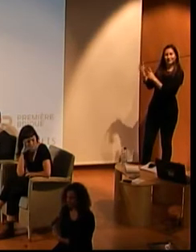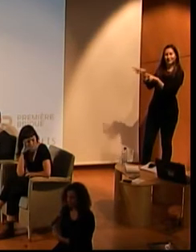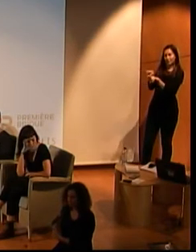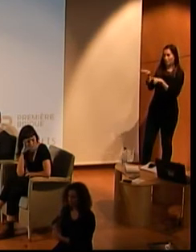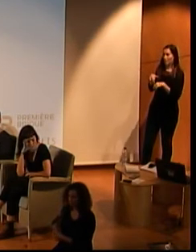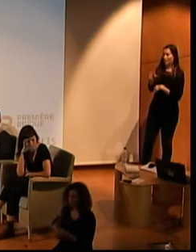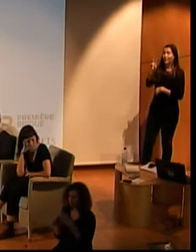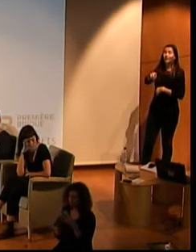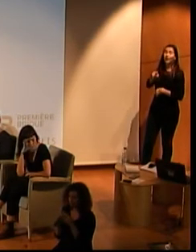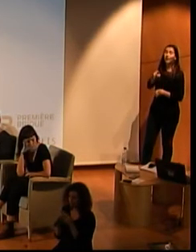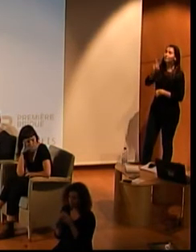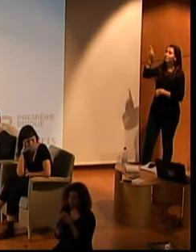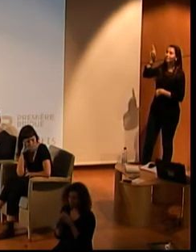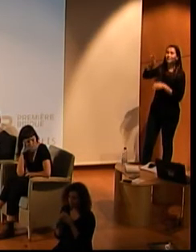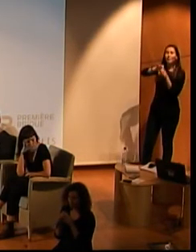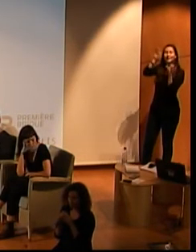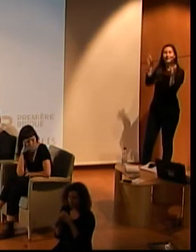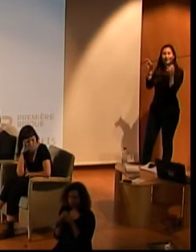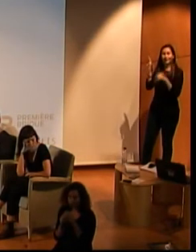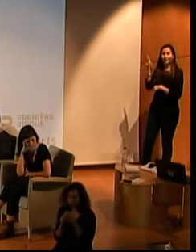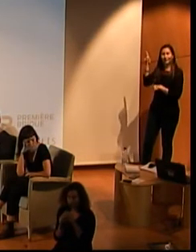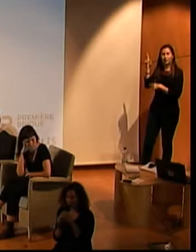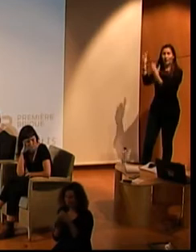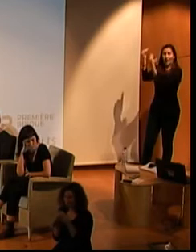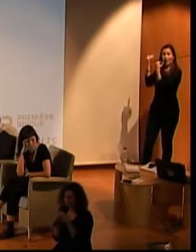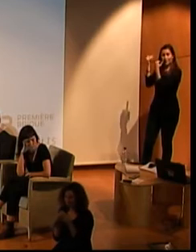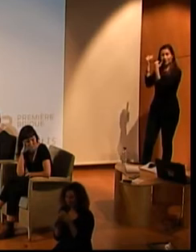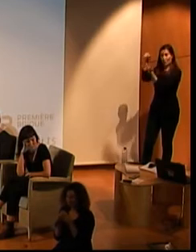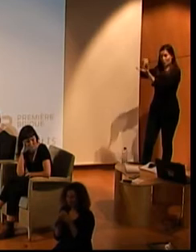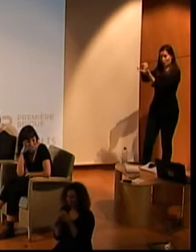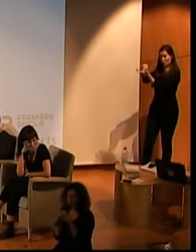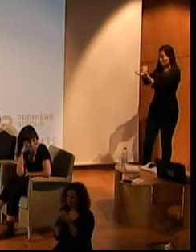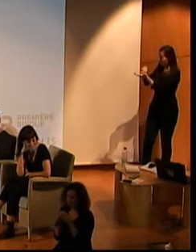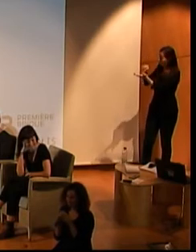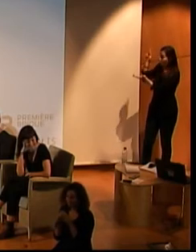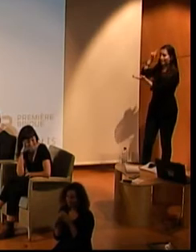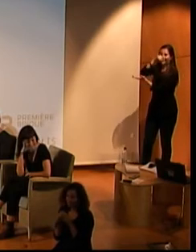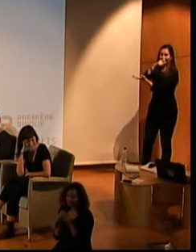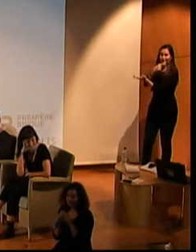l'abri est quand même posé dans le lieu le plus difficile de la médiathèque, le hall